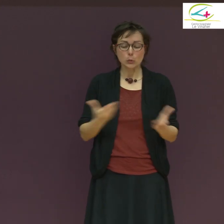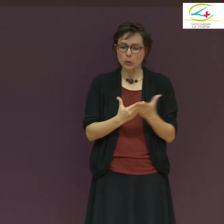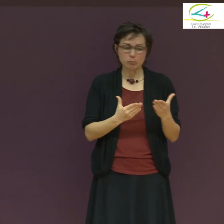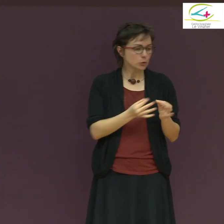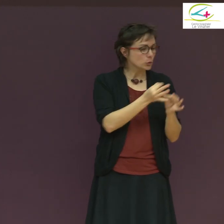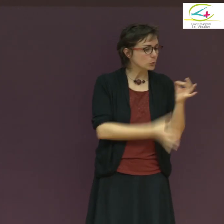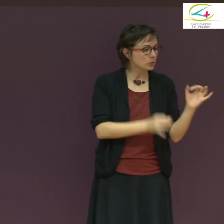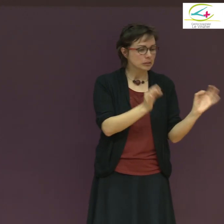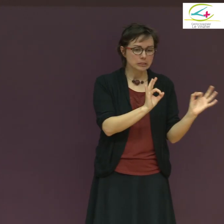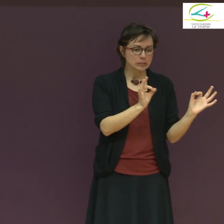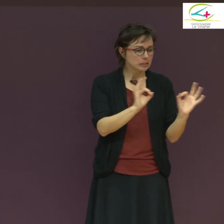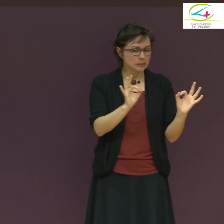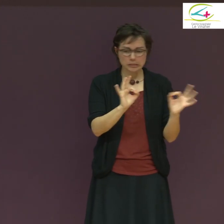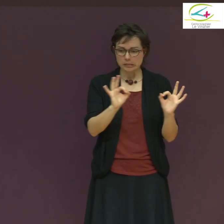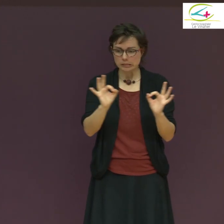solution.